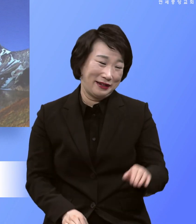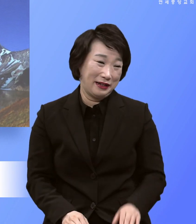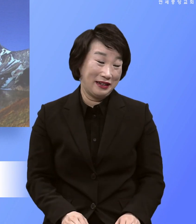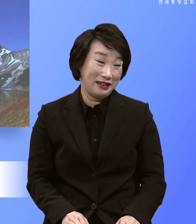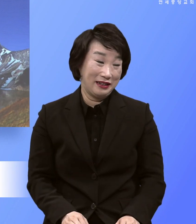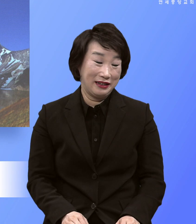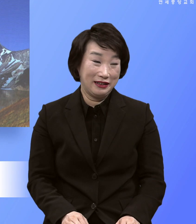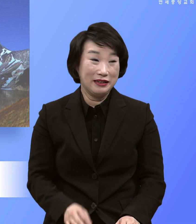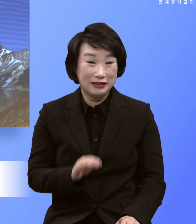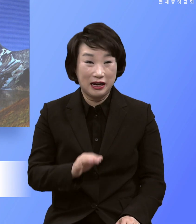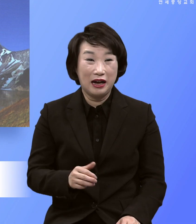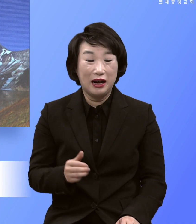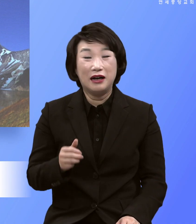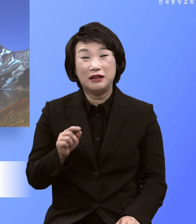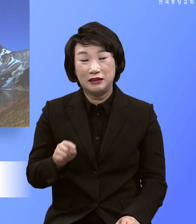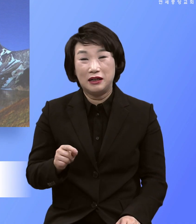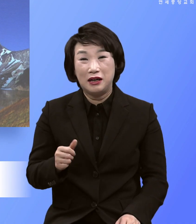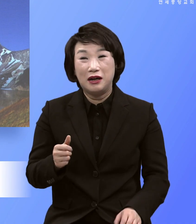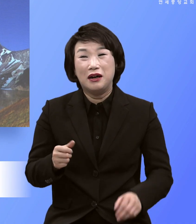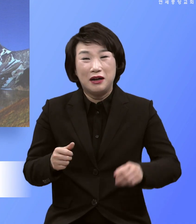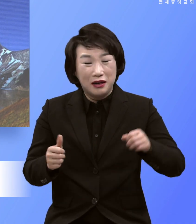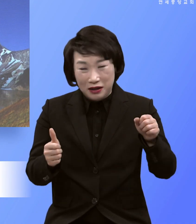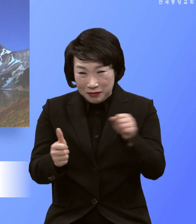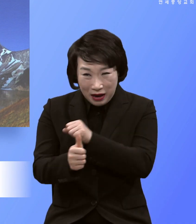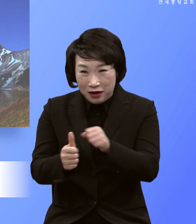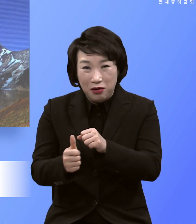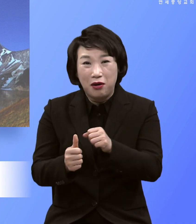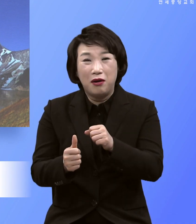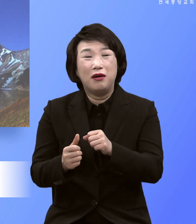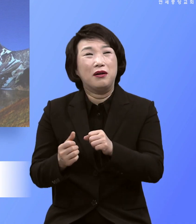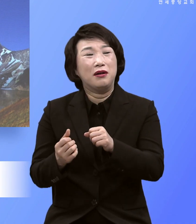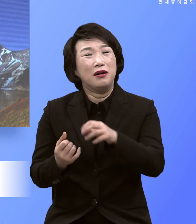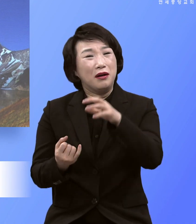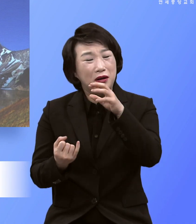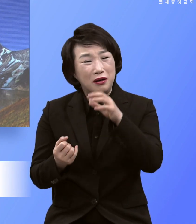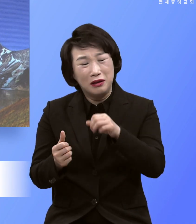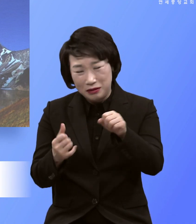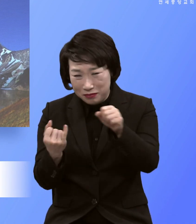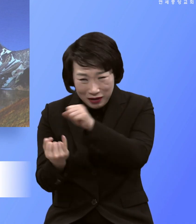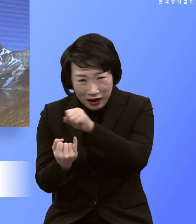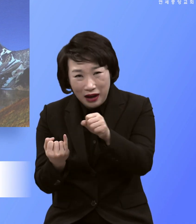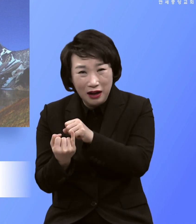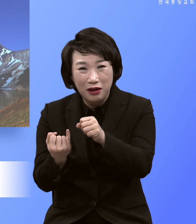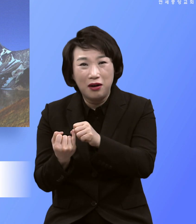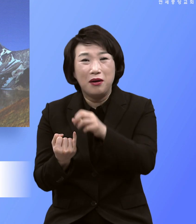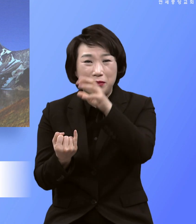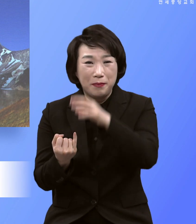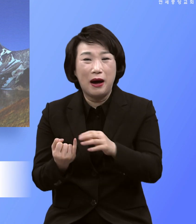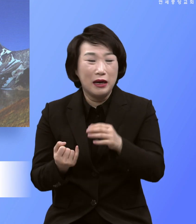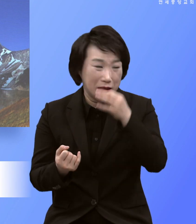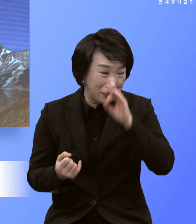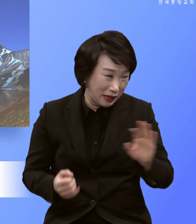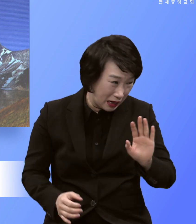배 맞고 핍박받는 게 힘든 게 아니야. 예수 안 믿고 지옥 가는 게 힘든